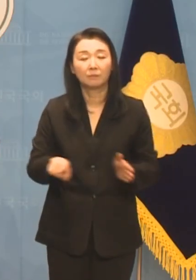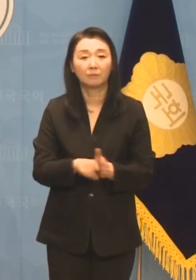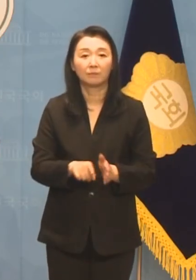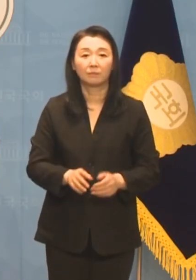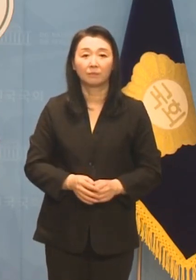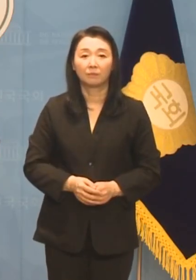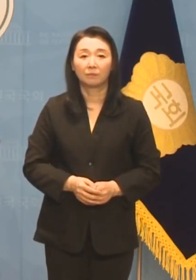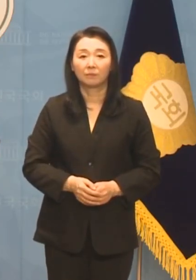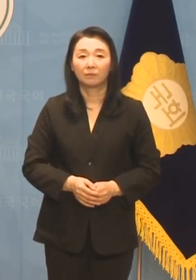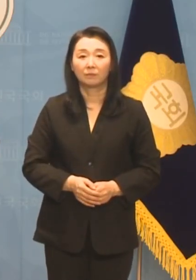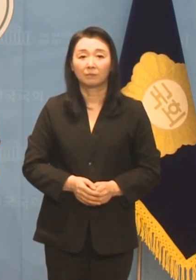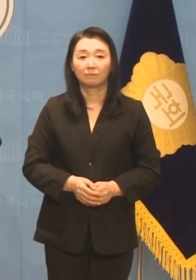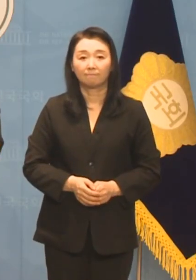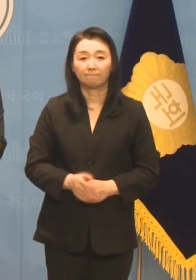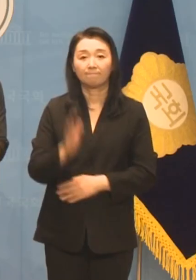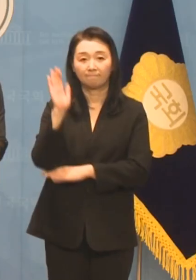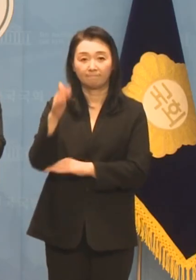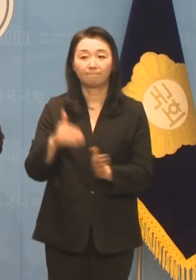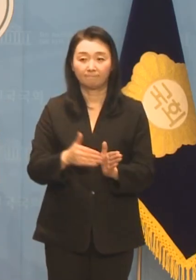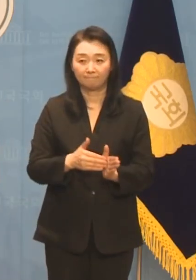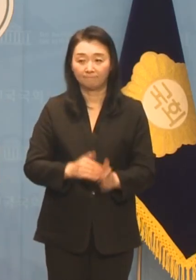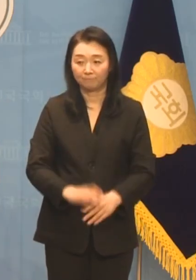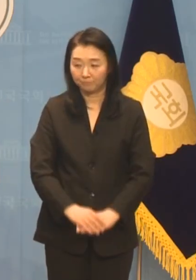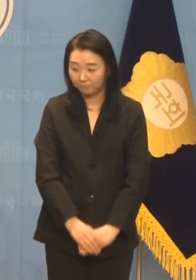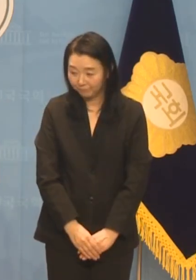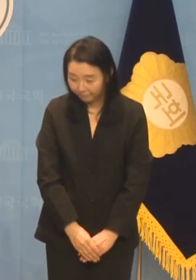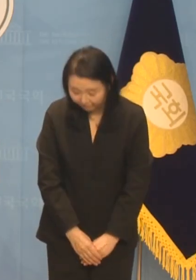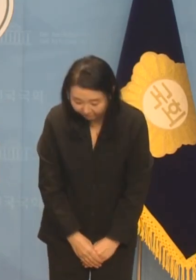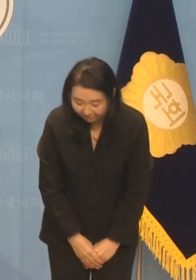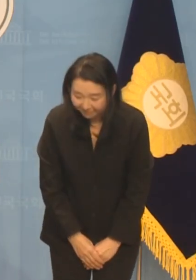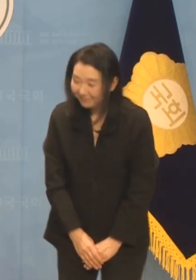믿기 때문입니다. 이상입니다.